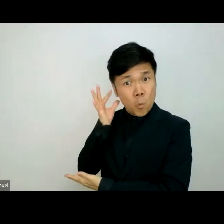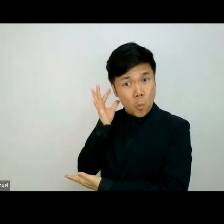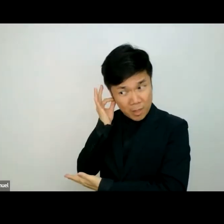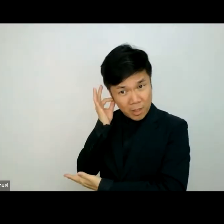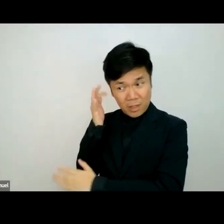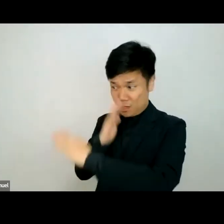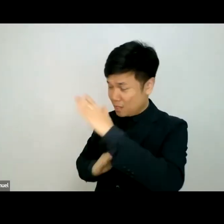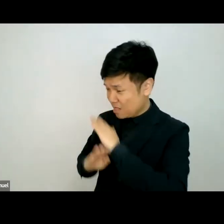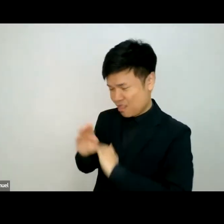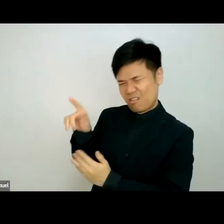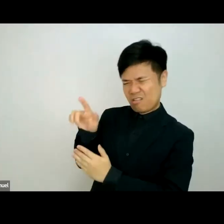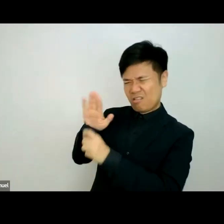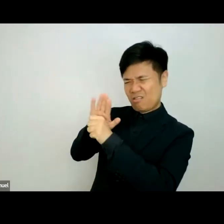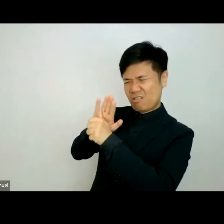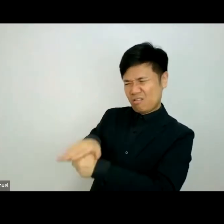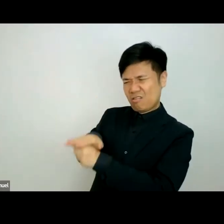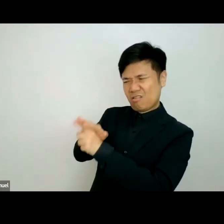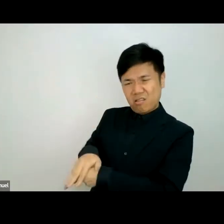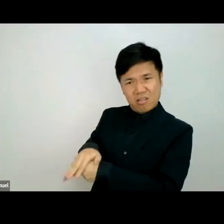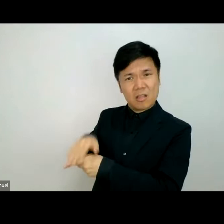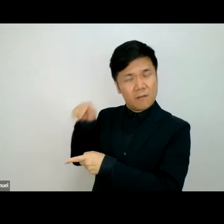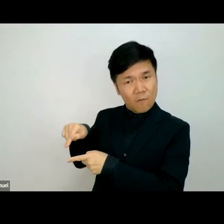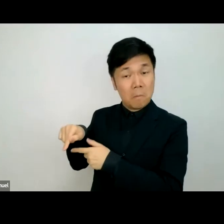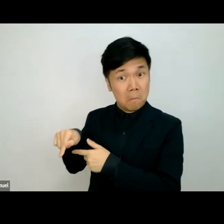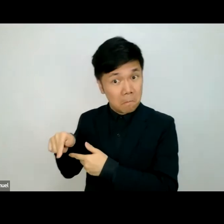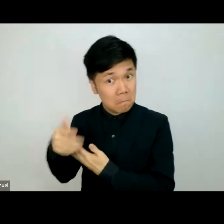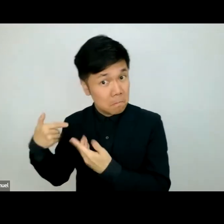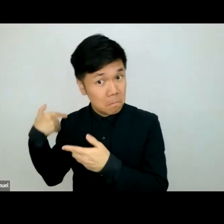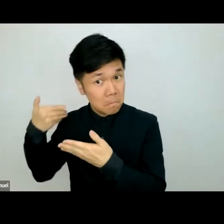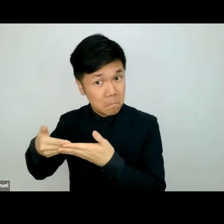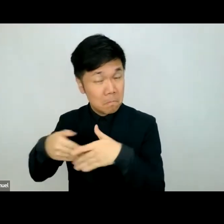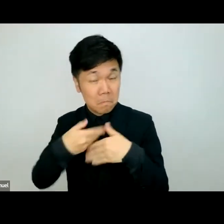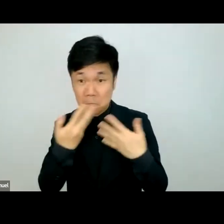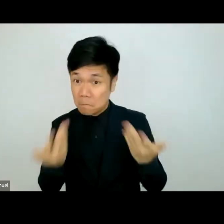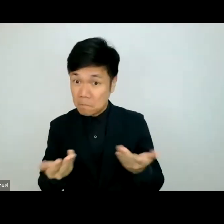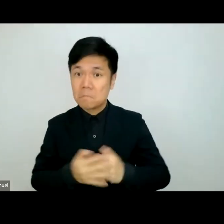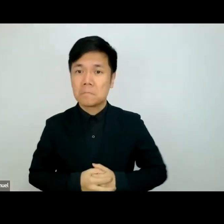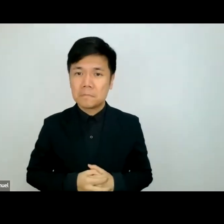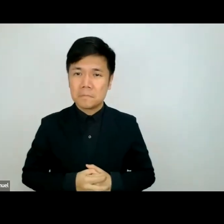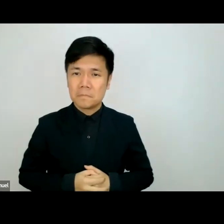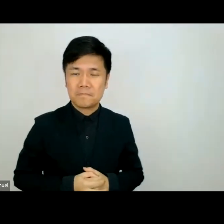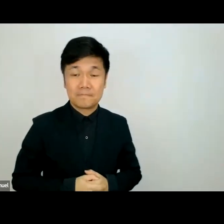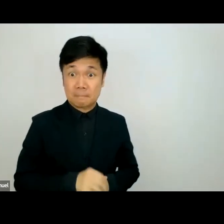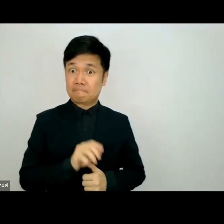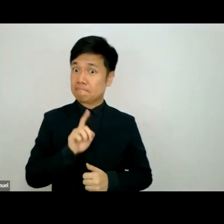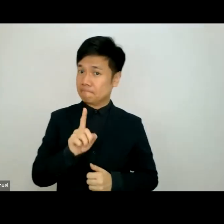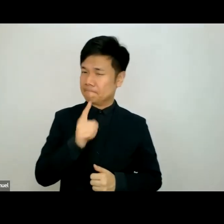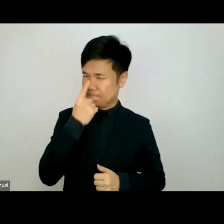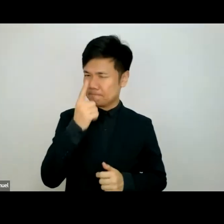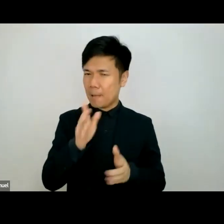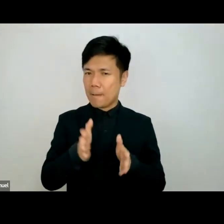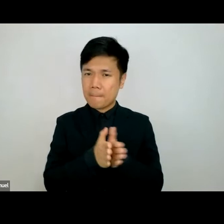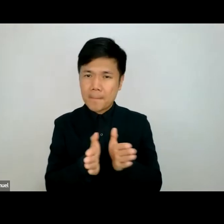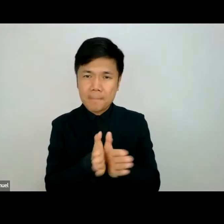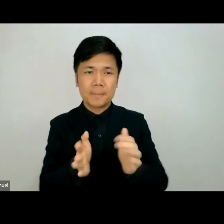détails les formes multiples de la discrimination confrontée par des femmes handicapées